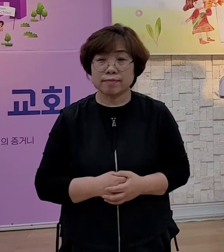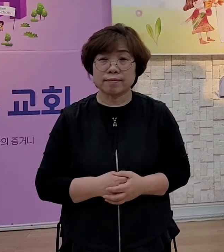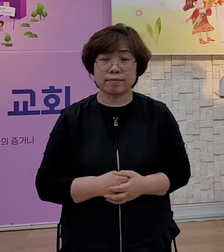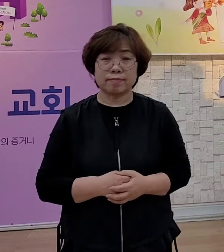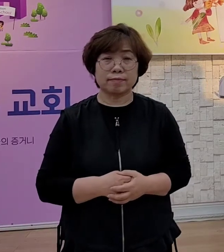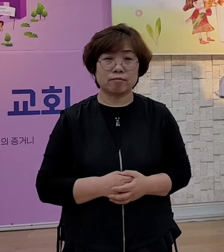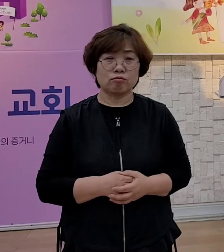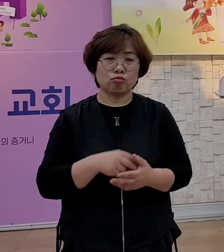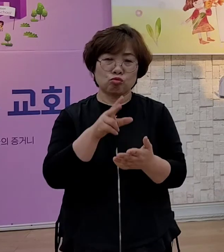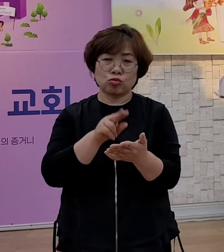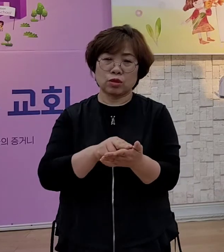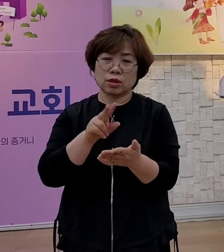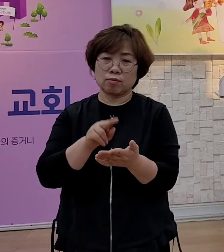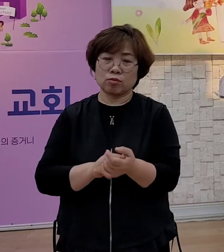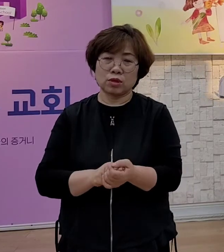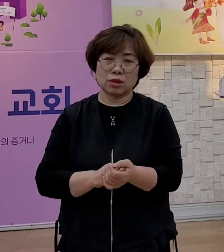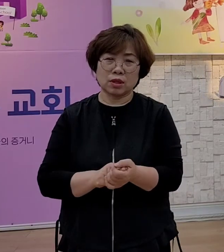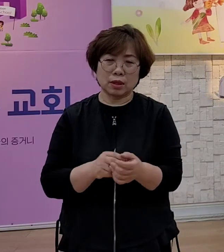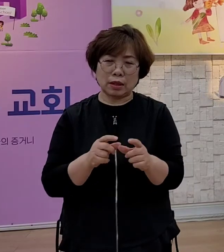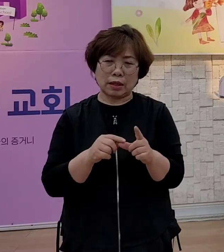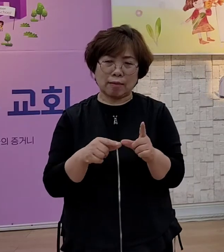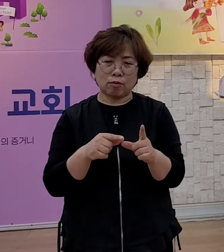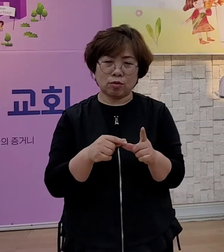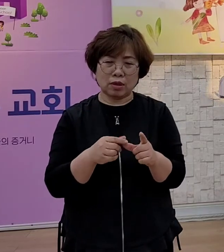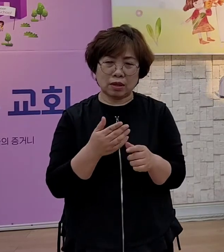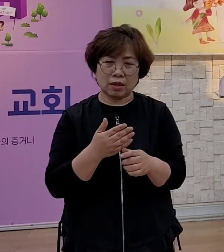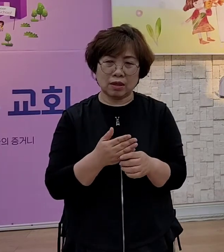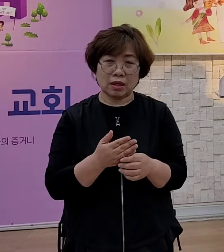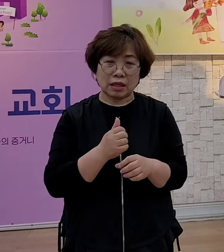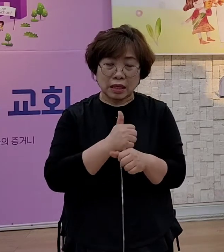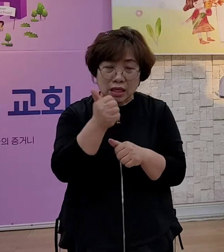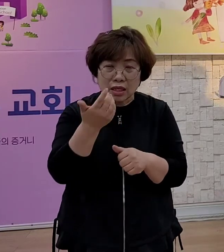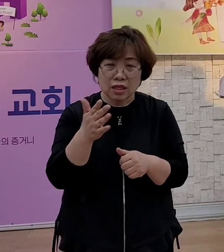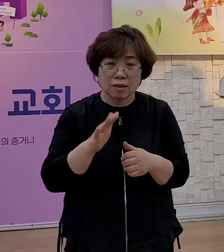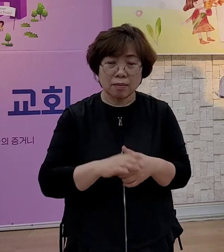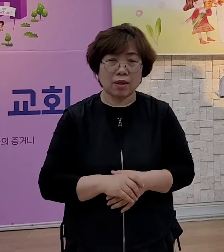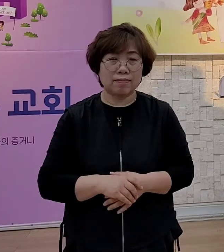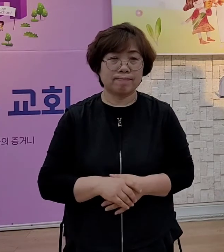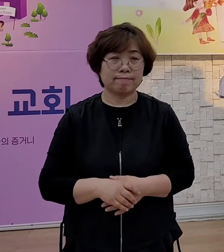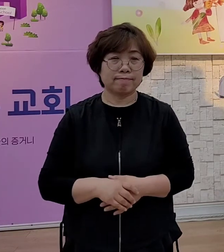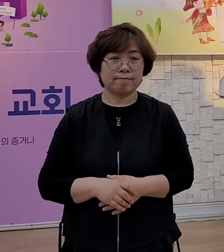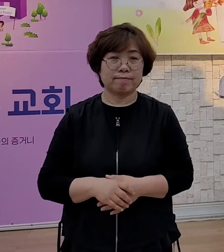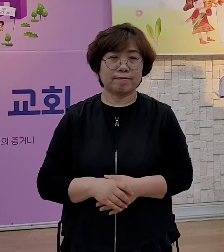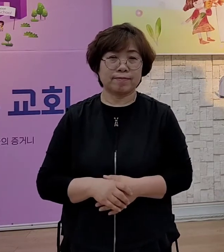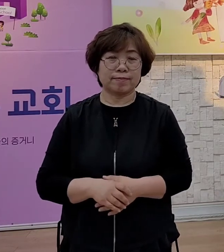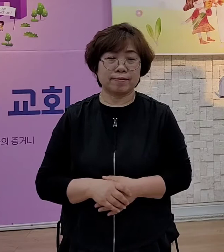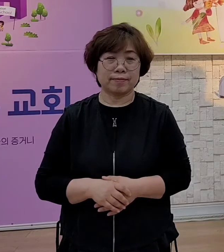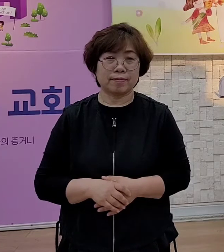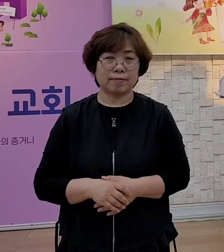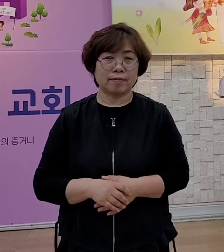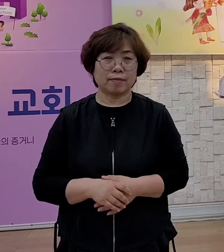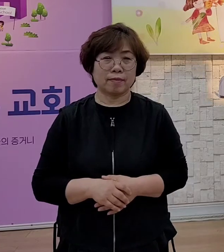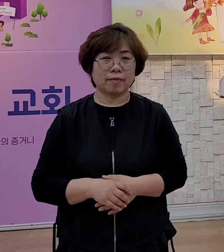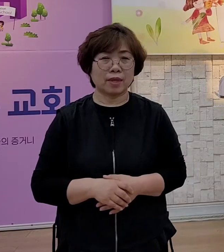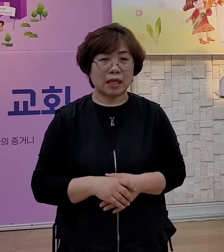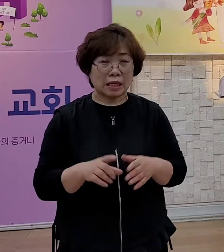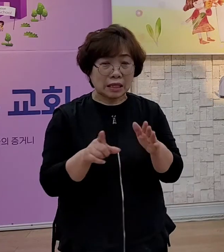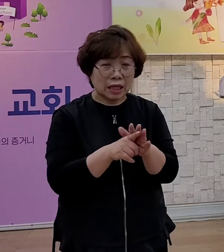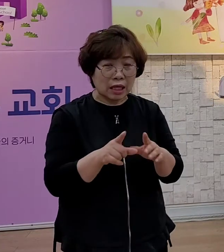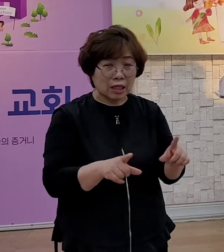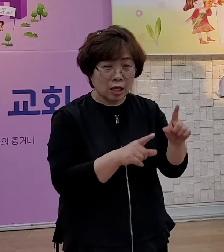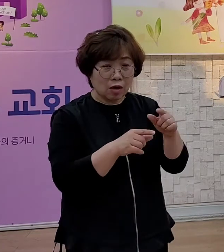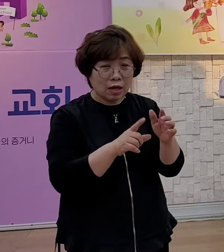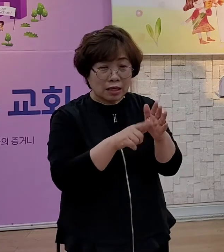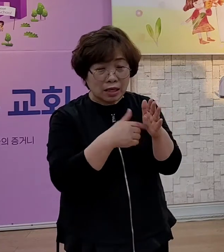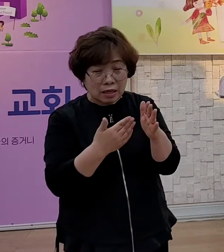이 문제가 우리가 웬만하면 다 이깁니다. 그래도 신앙생활 웬만큼 다 하셨잖아요. 웬만하면 우리가